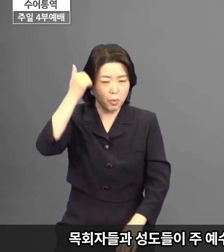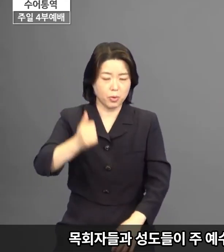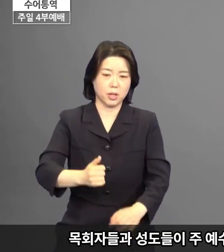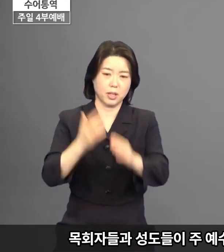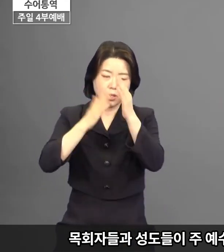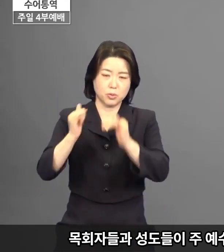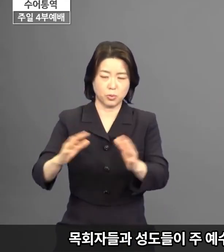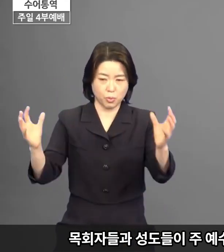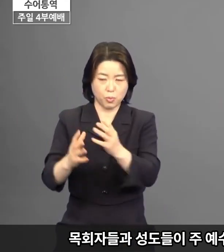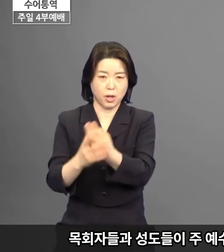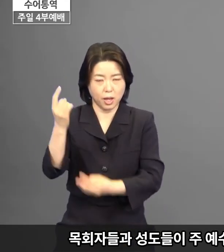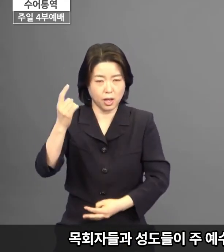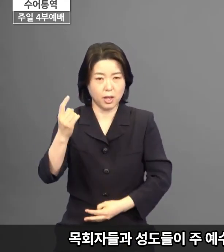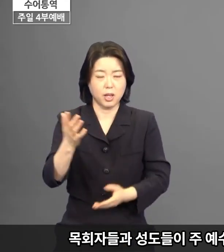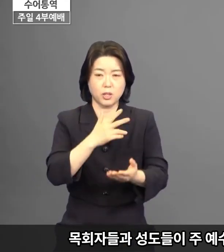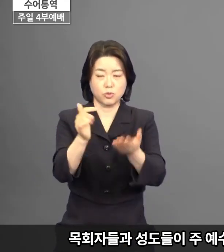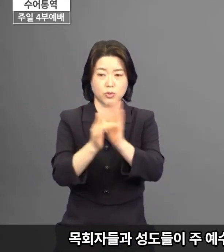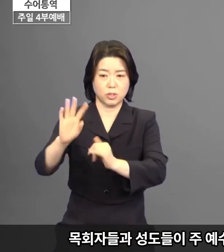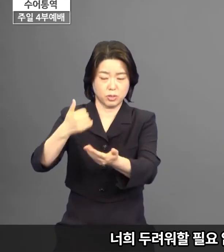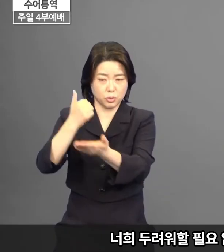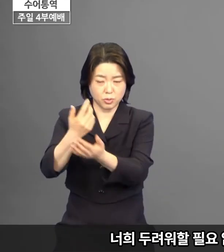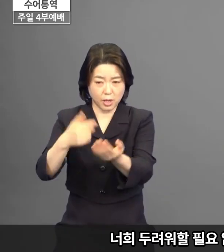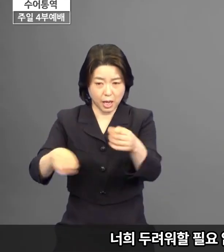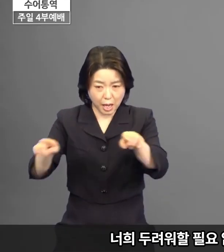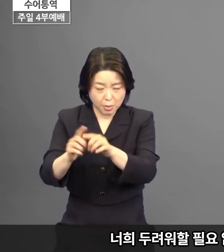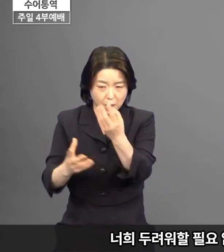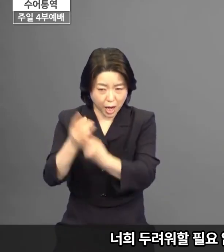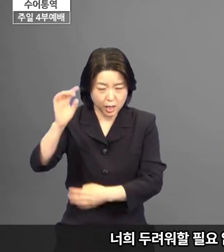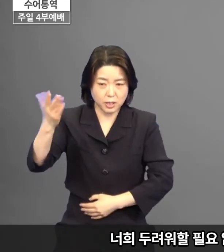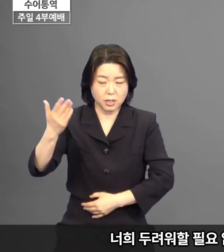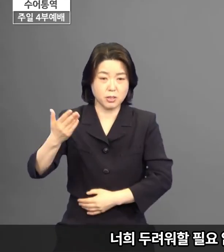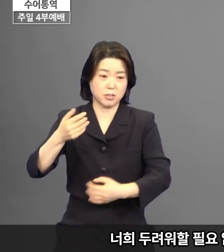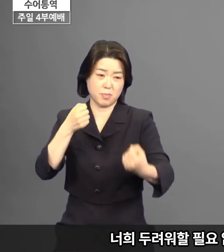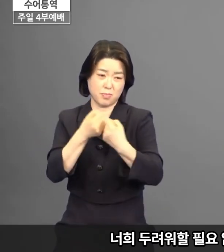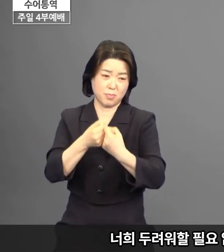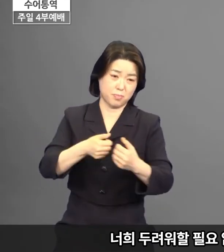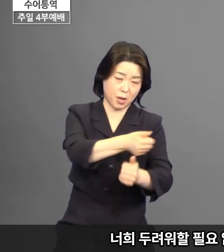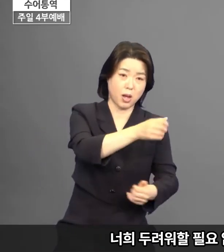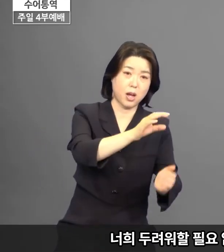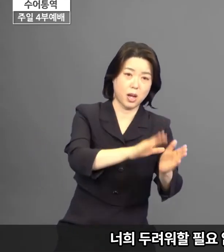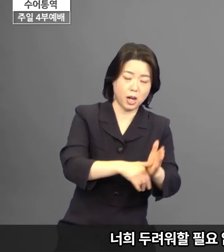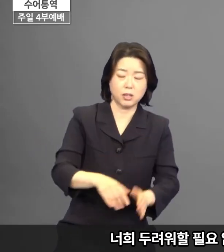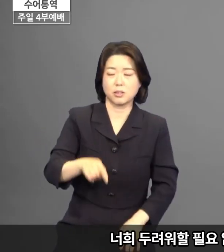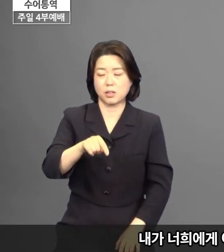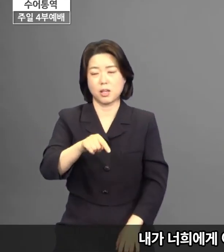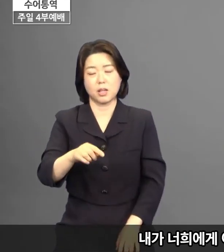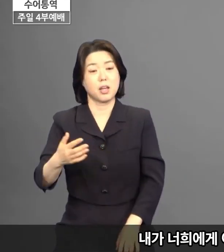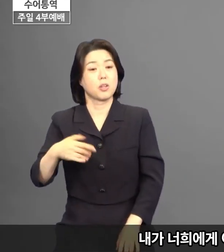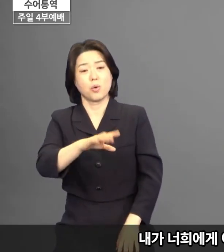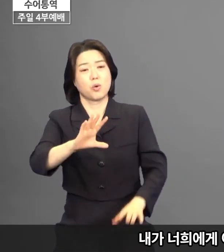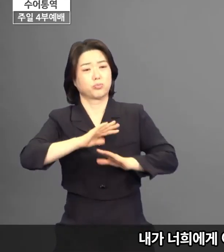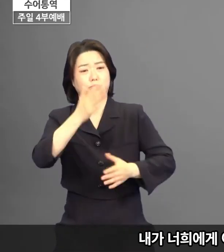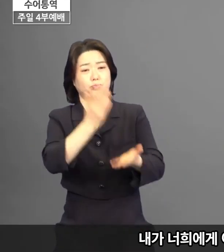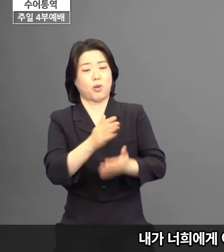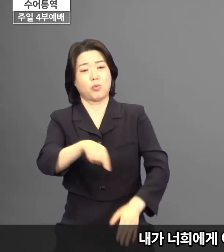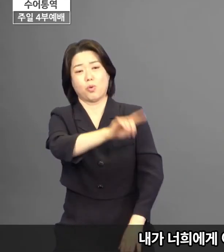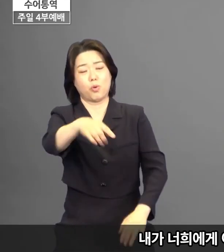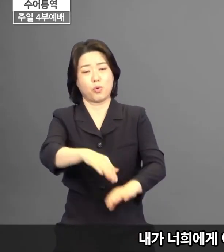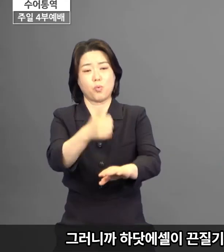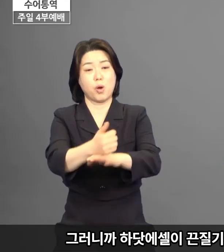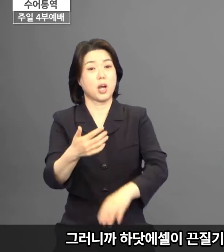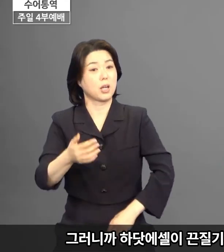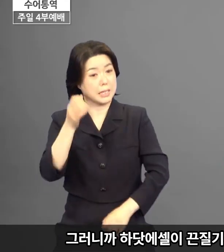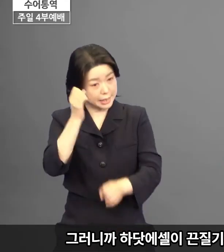성도들이 주 예수 그리스도 하나 되어 싸울 때 너희 두려워할 필요 없어. 내가 너희의 왕이야. 내가 너에게 이미 승리를